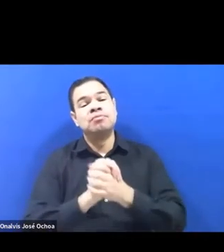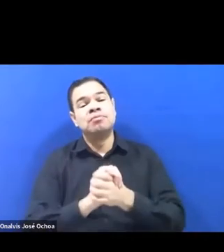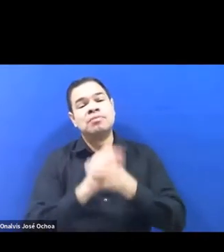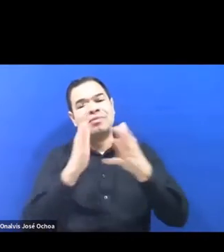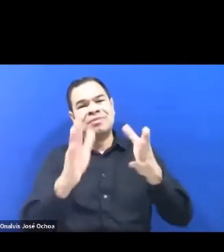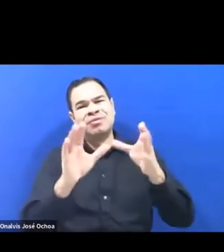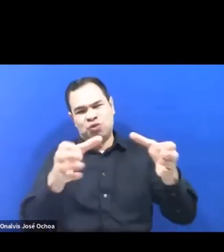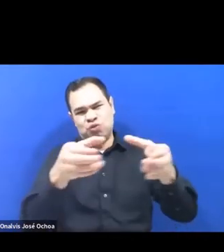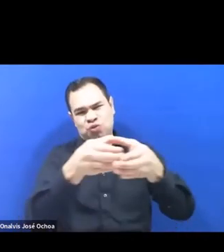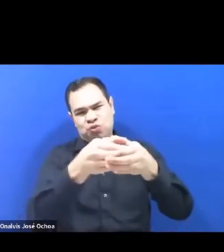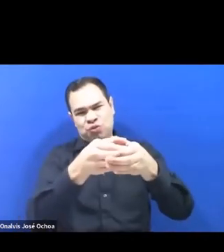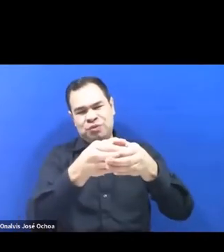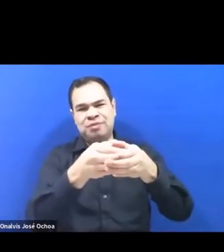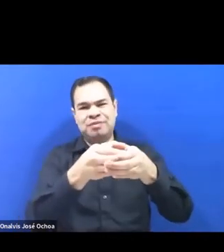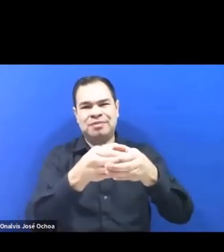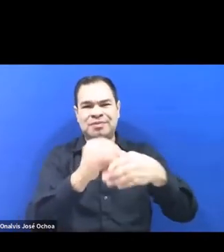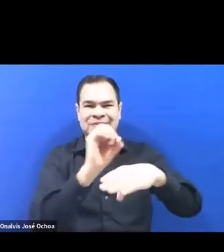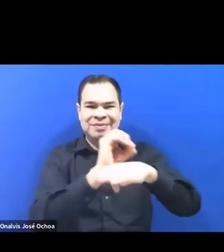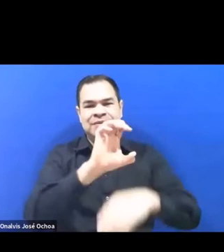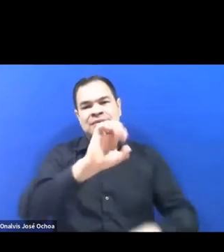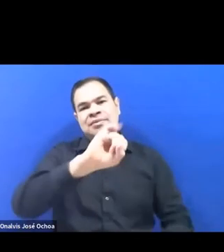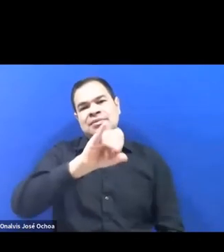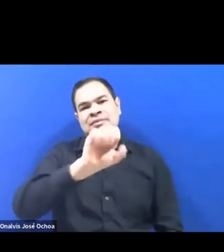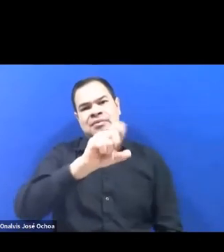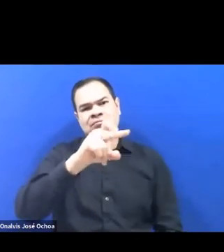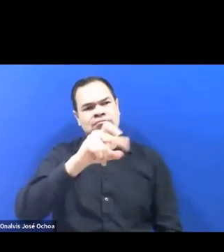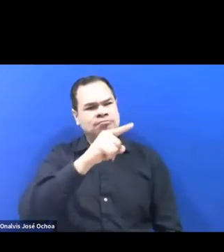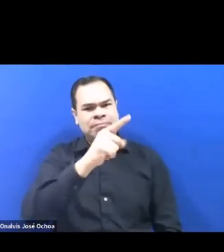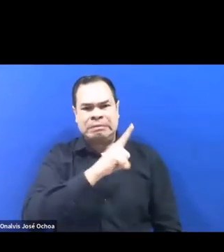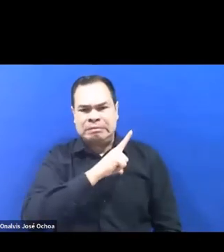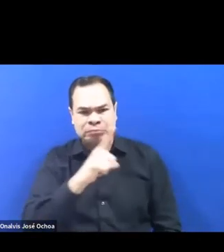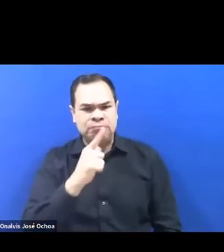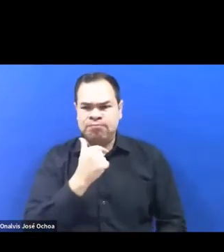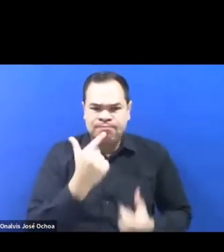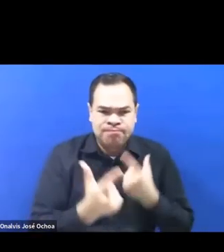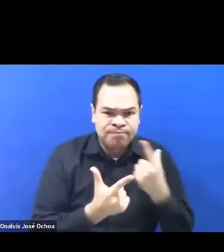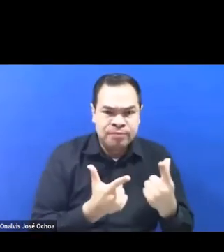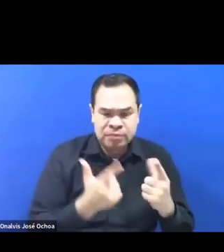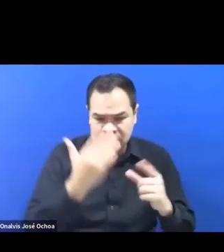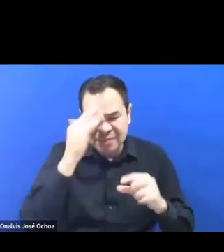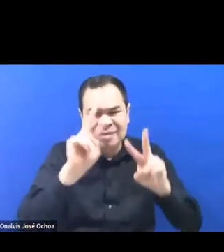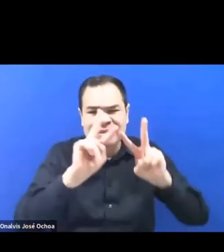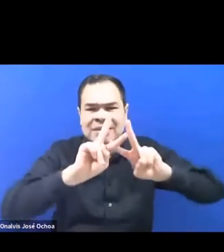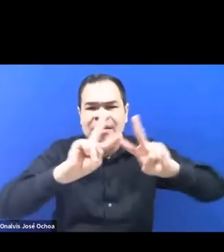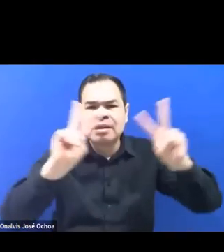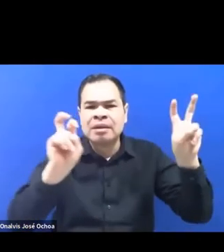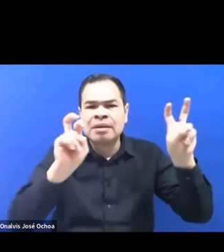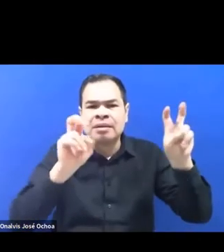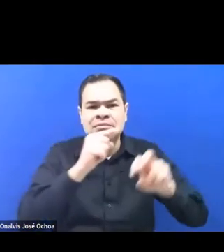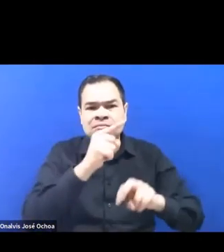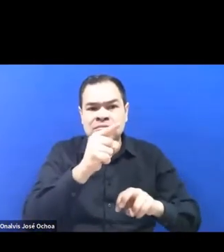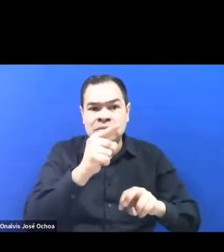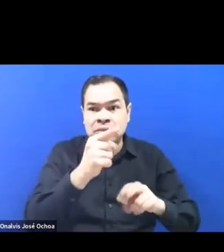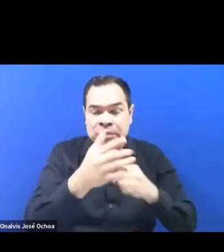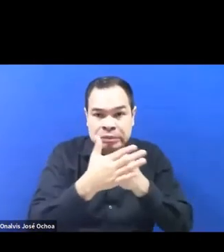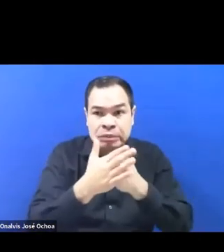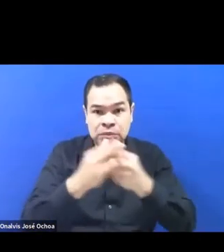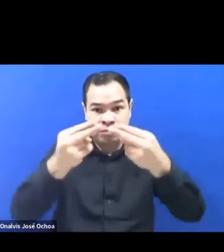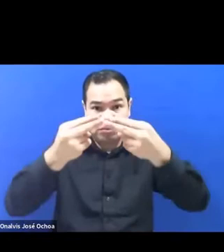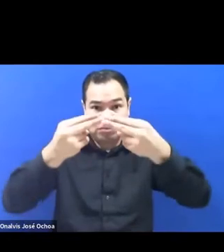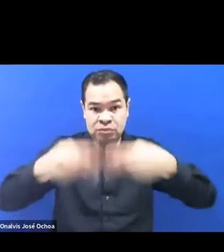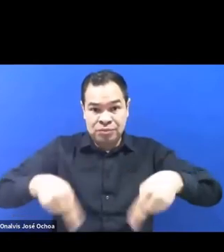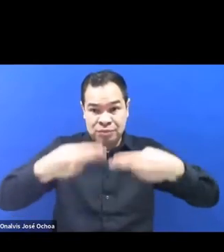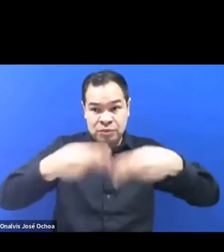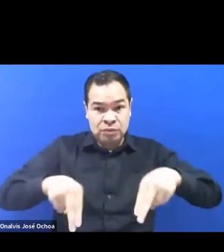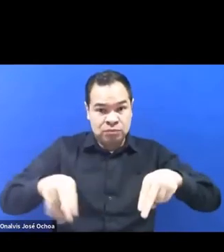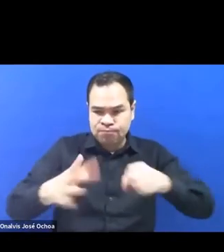además de reconocimiento por su liderazgo continuo y su compromiso con el tema de la perspectiva de género en la entidad,